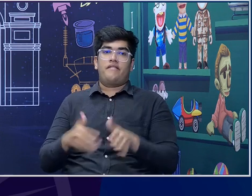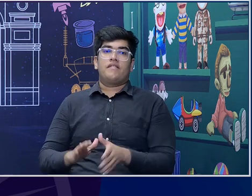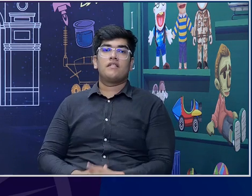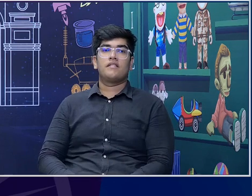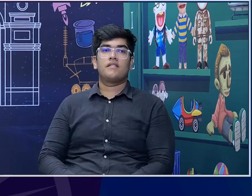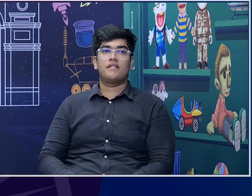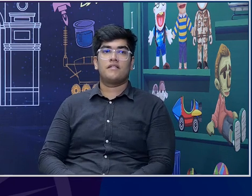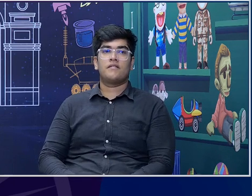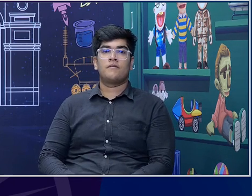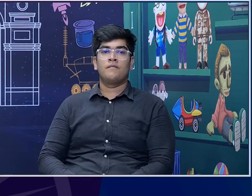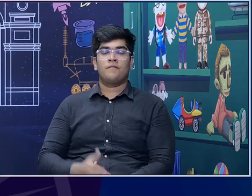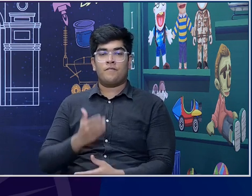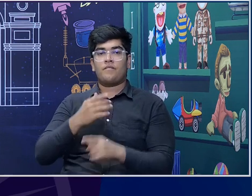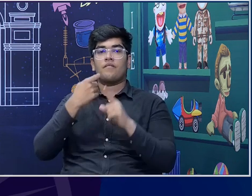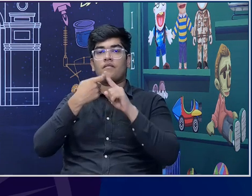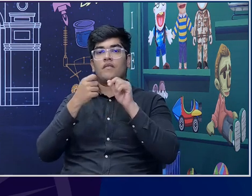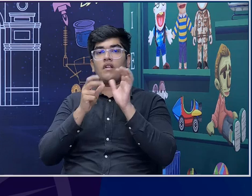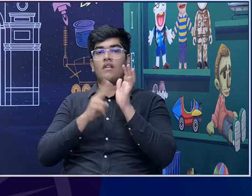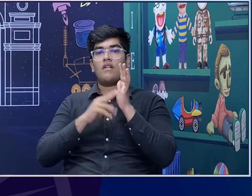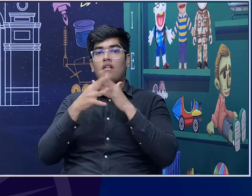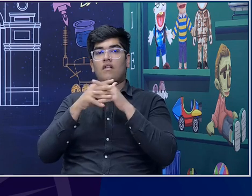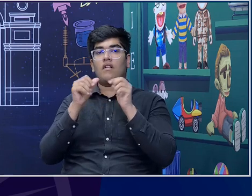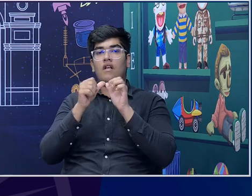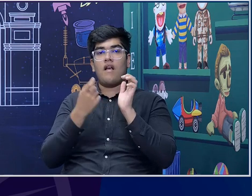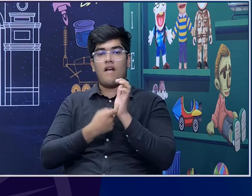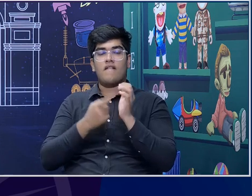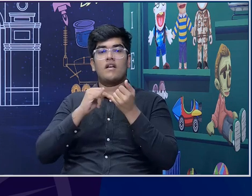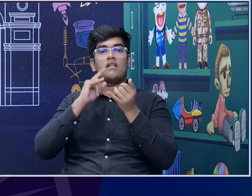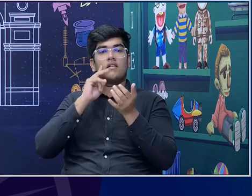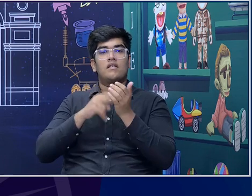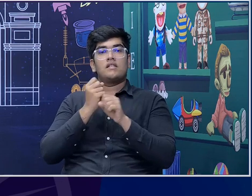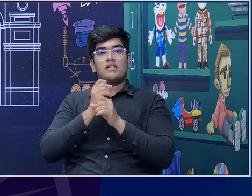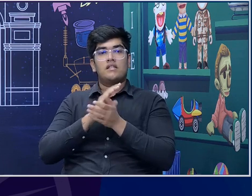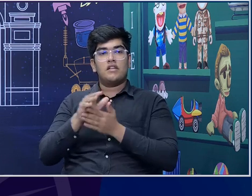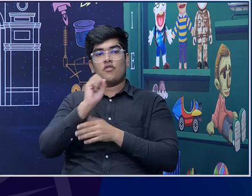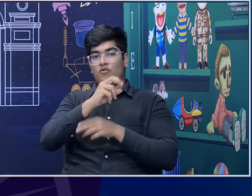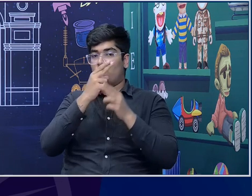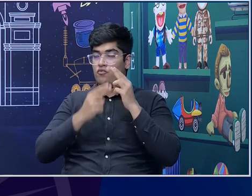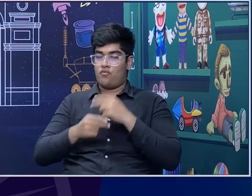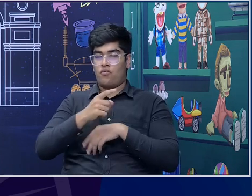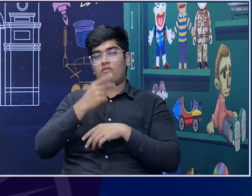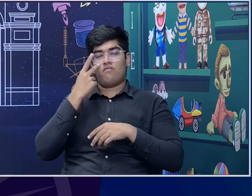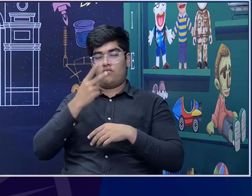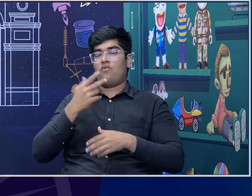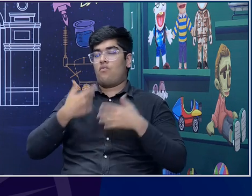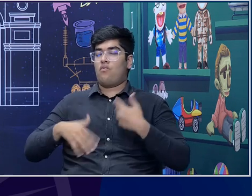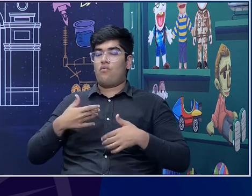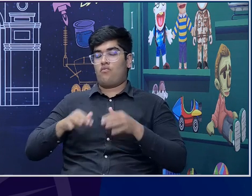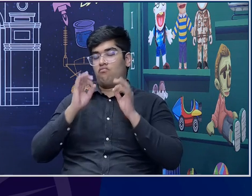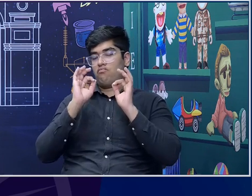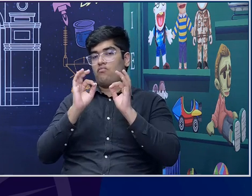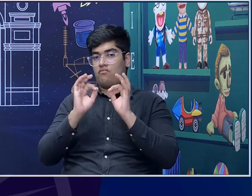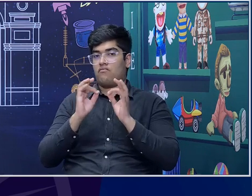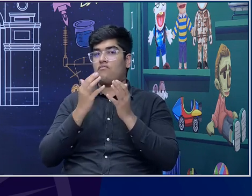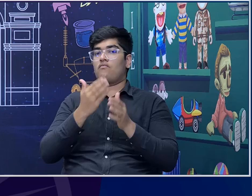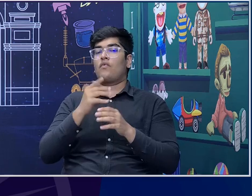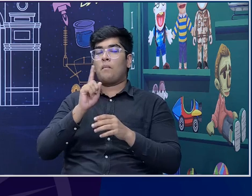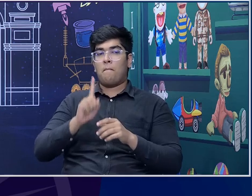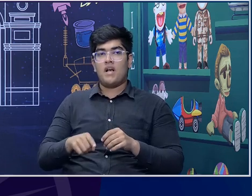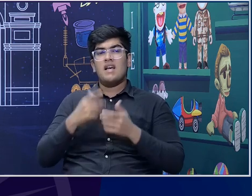कवर सिंग जी की जो कहानी थी पूरी ये बच्चों को बहुत प्रेरीद करती है कि हमें कोई भी नौकरी करें लेकिन हिम्मत